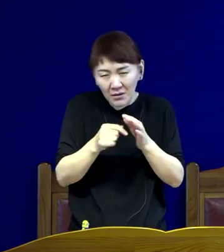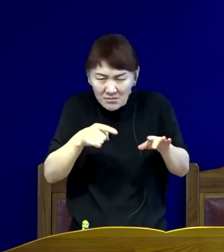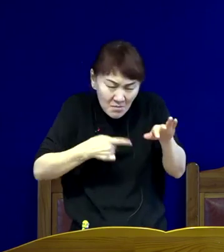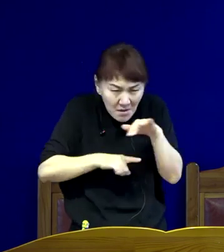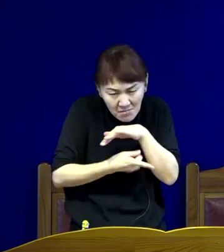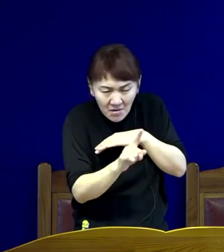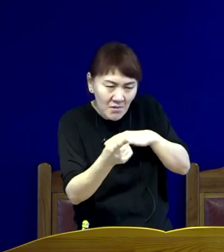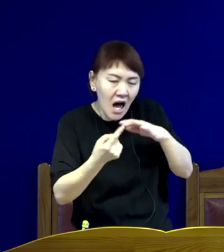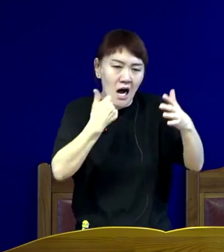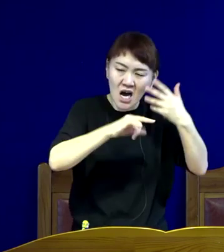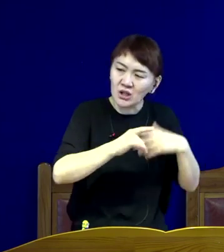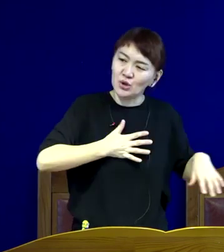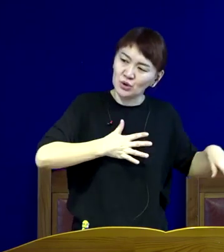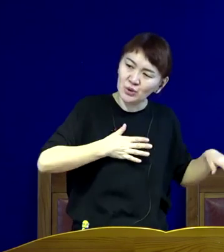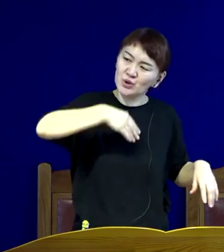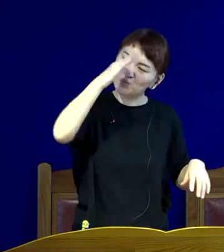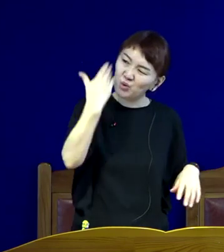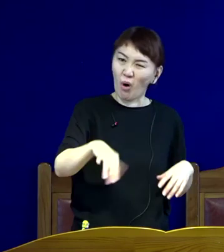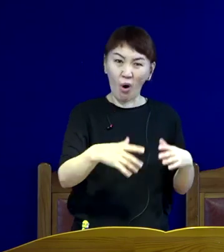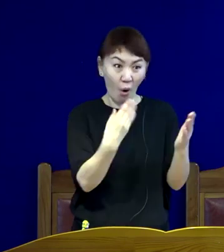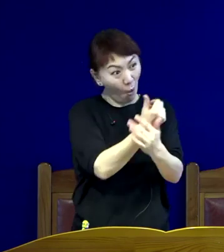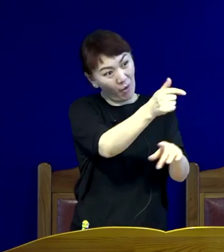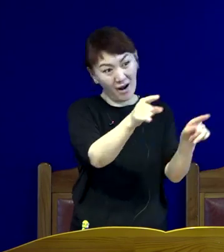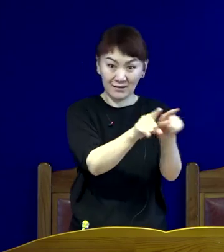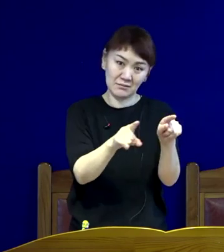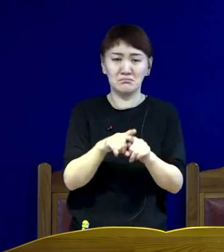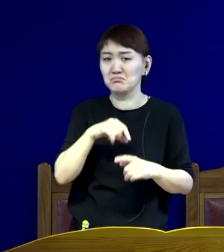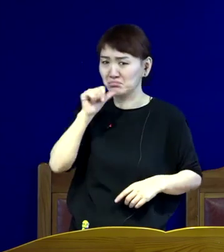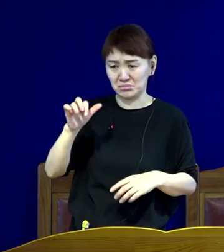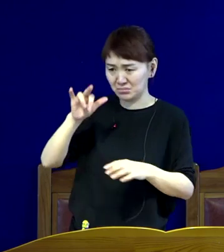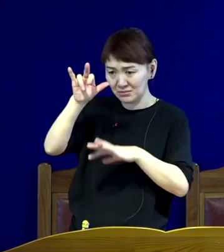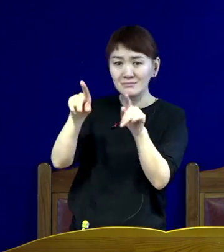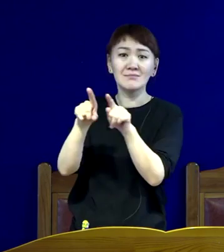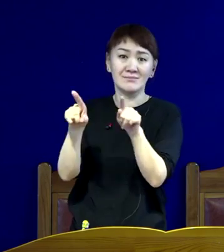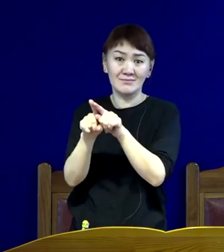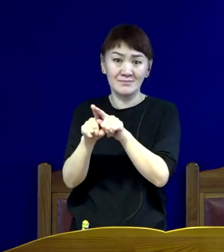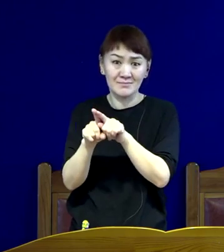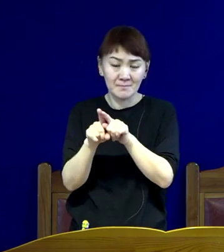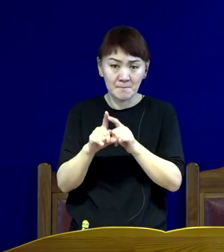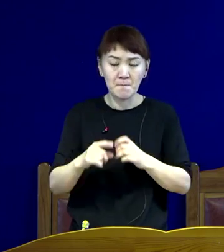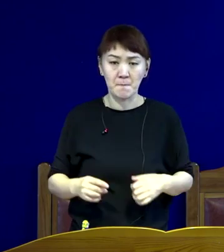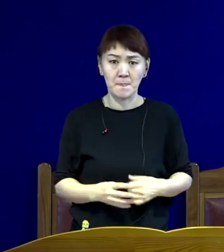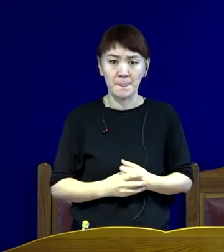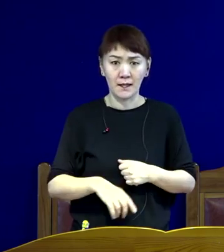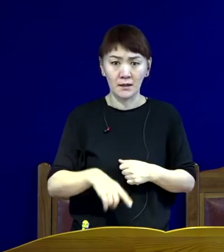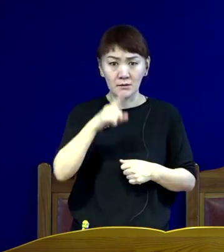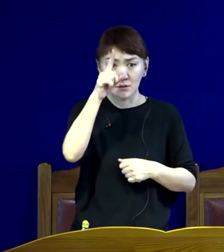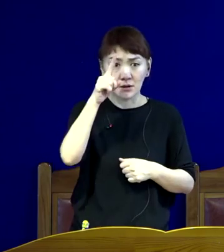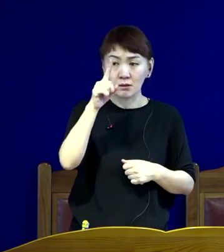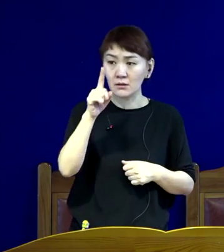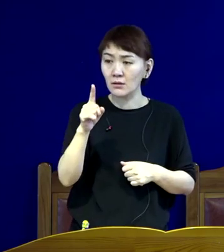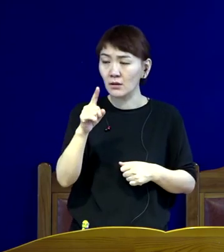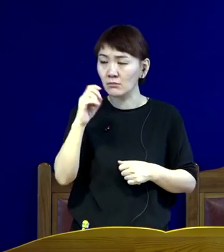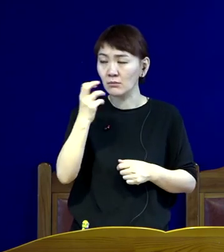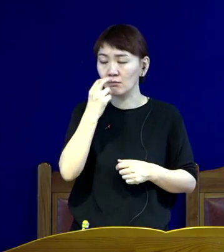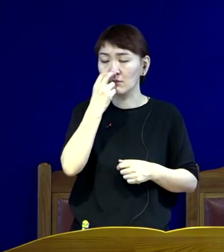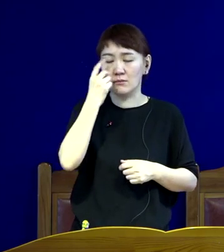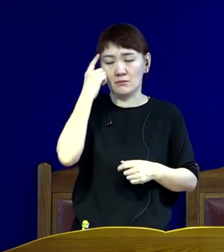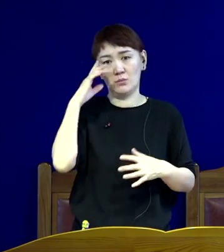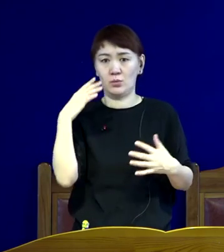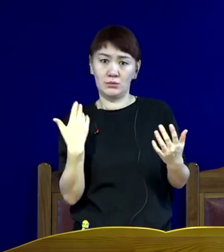Тэгэл нэг юм ам гардаг ийм зүйл байхгүй. Онгоцон дотор ч гэсэн яг адилхан. Нэг ашин ухаалаж байна. Магадгүй